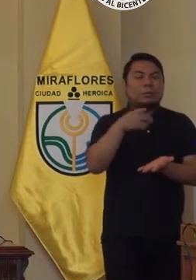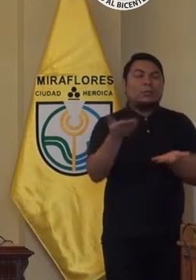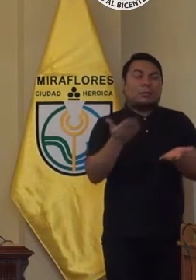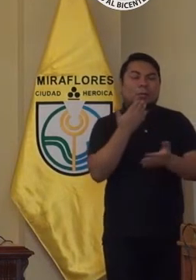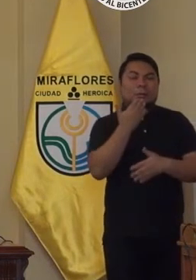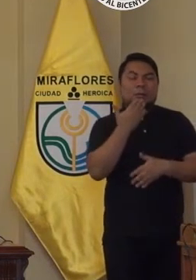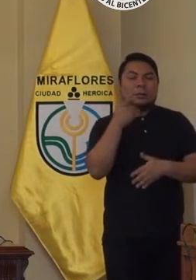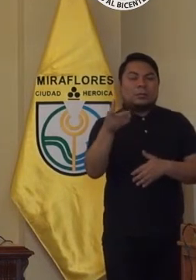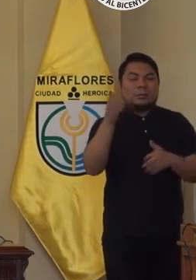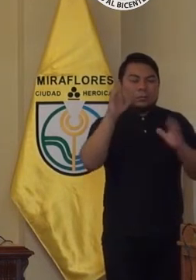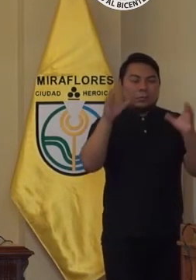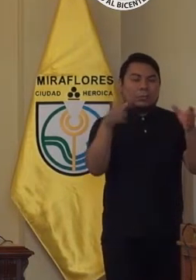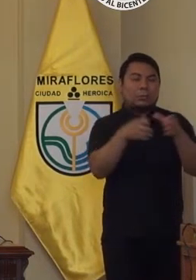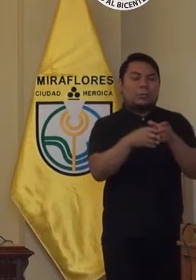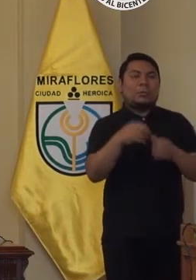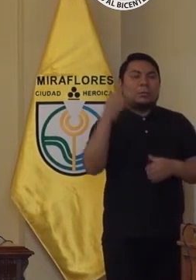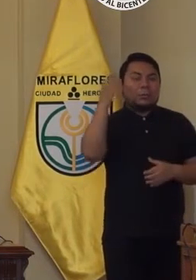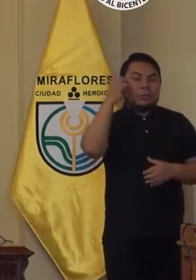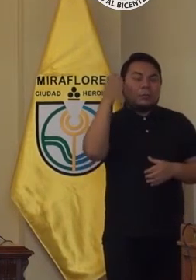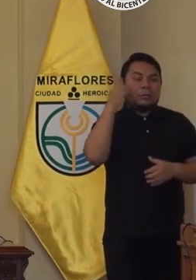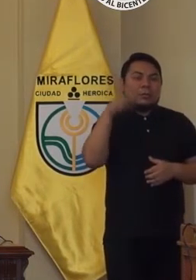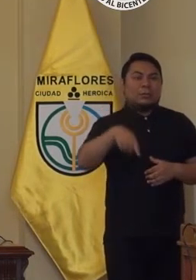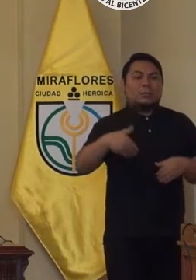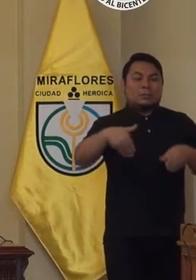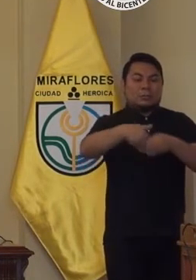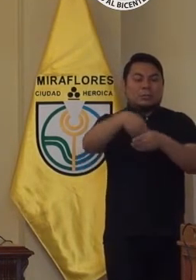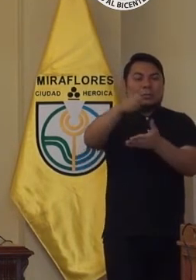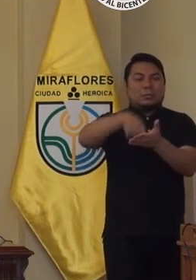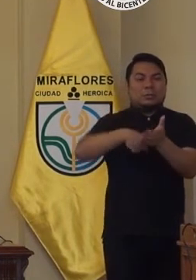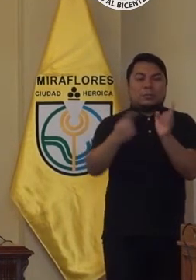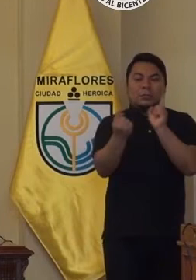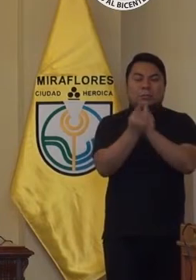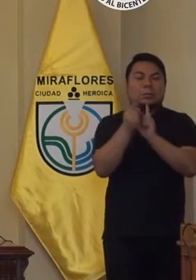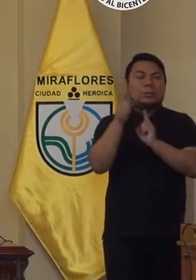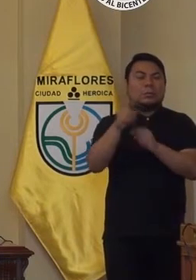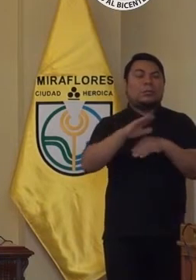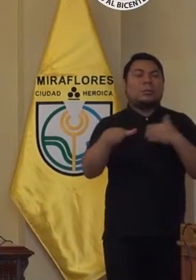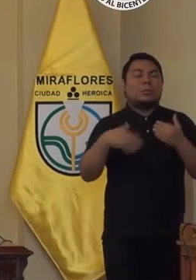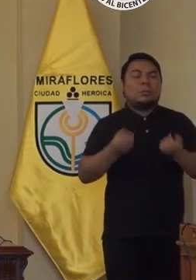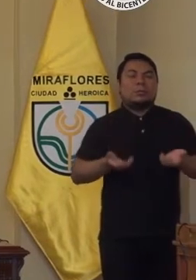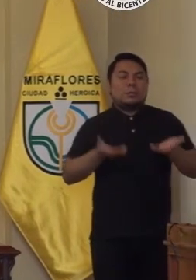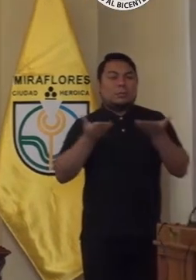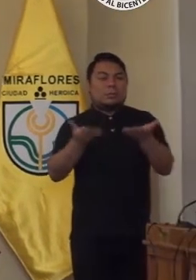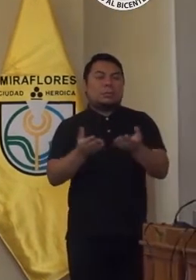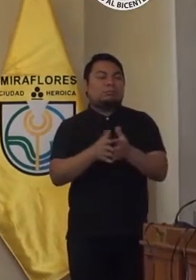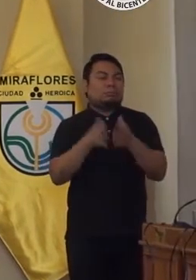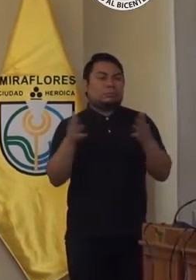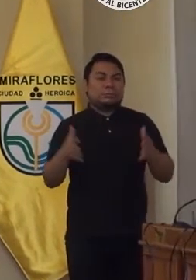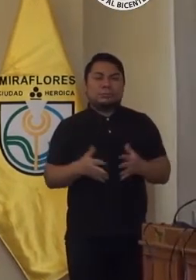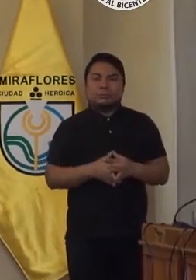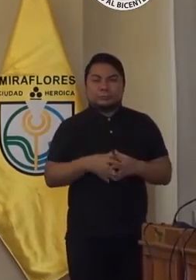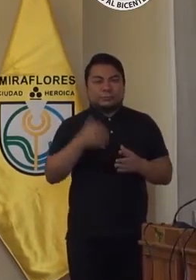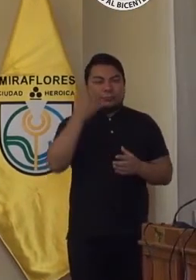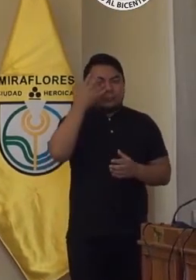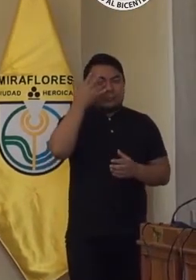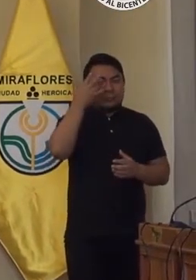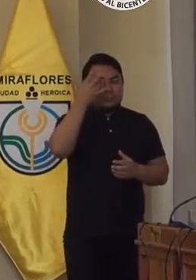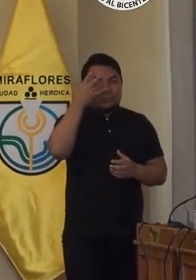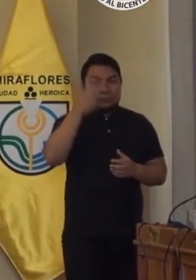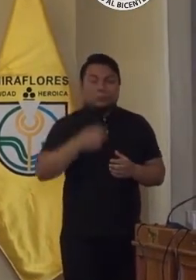parte del Consejo de Miraflores de la contratación directa por desabastecimiento inminente.